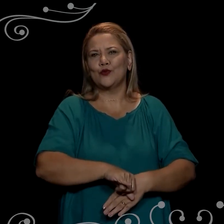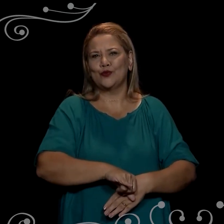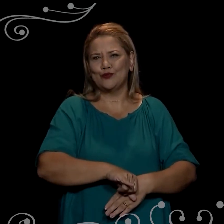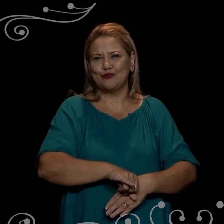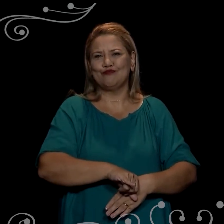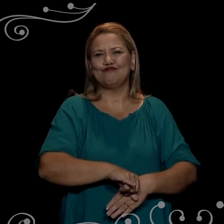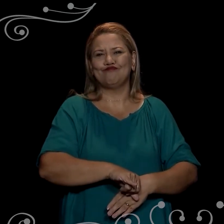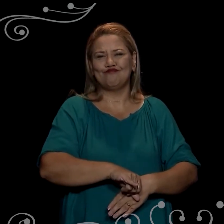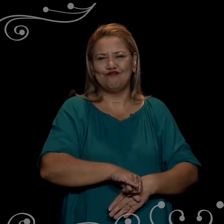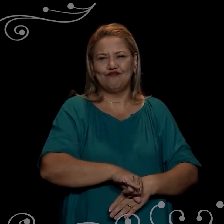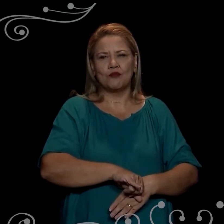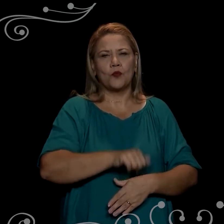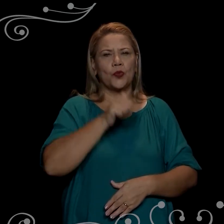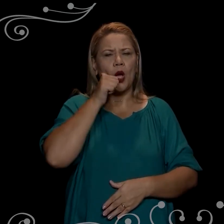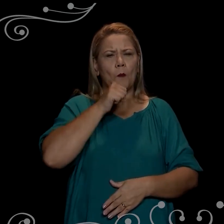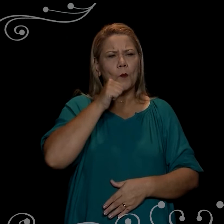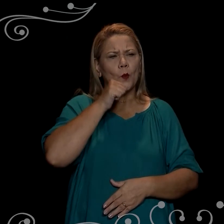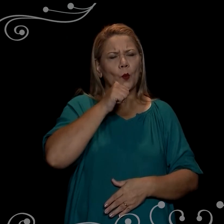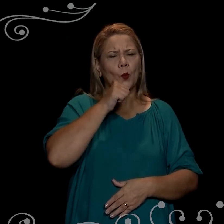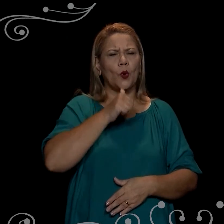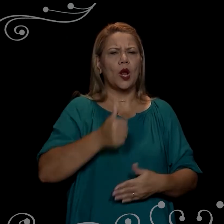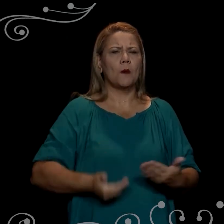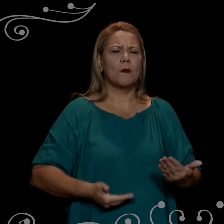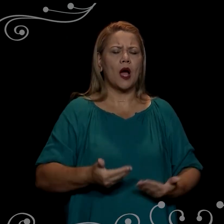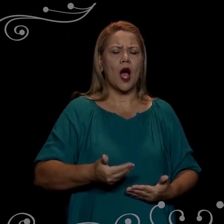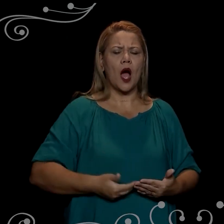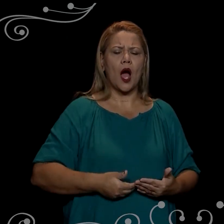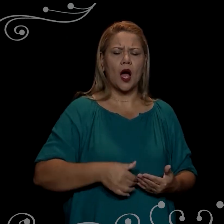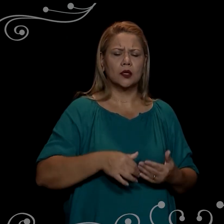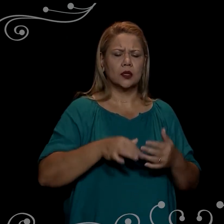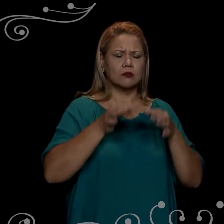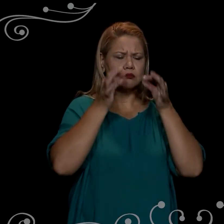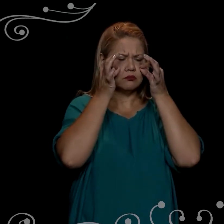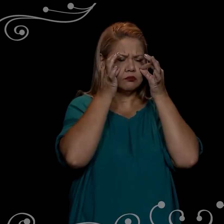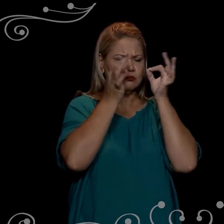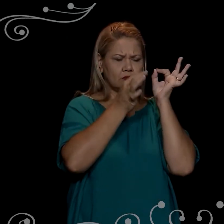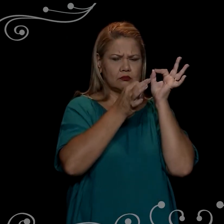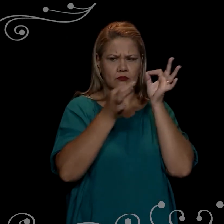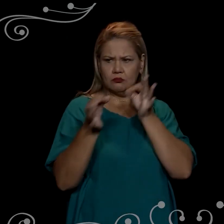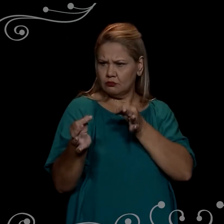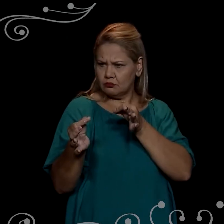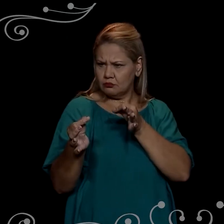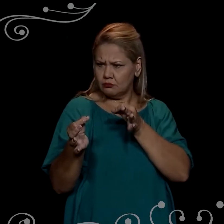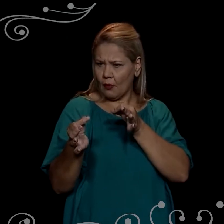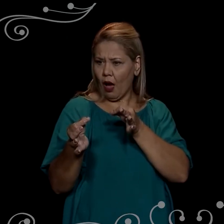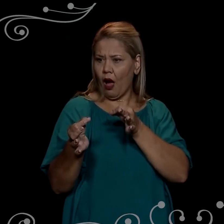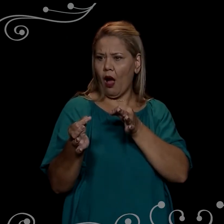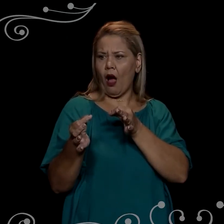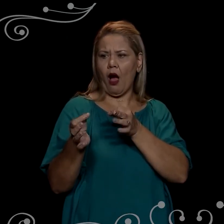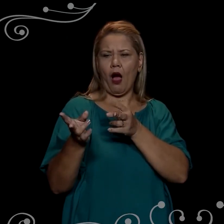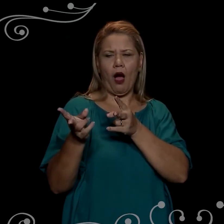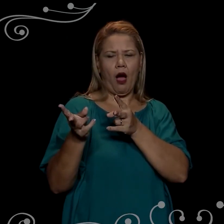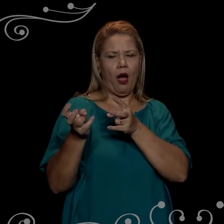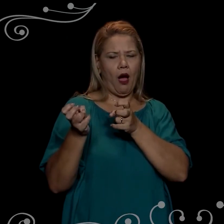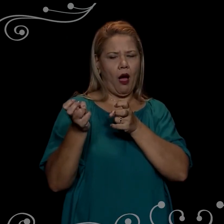A dama de companhia, porém, viu o que havia acontecido e compreendeu